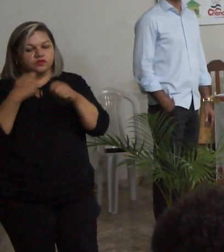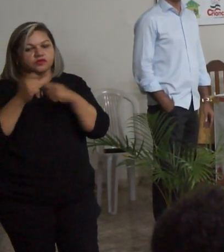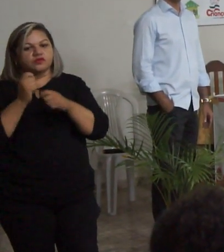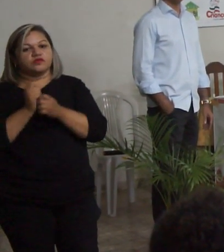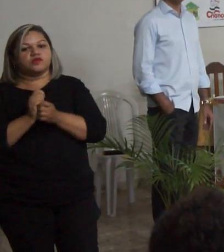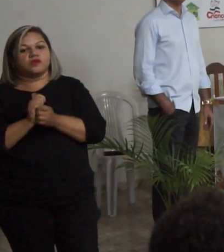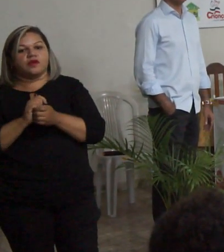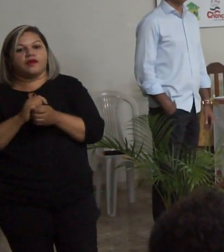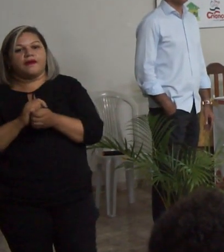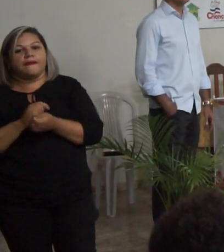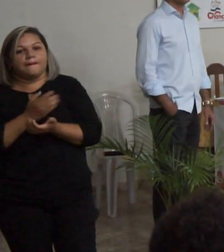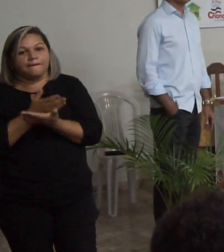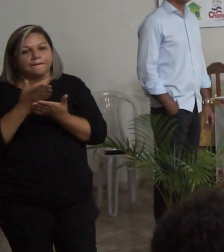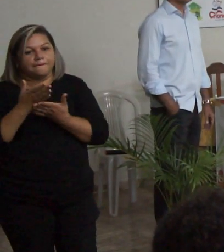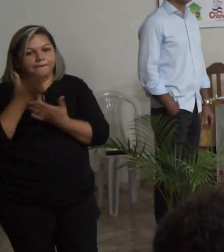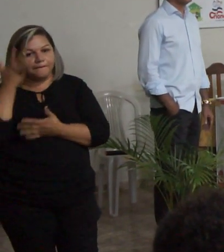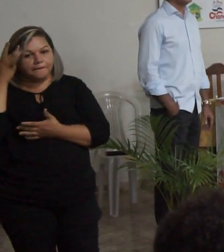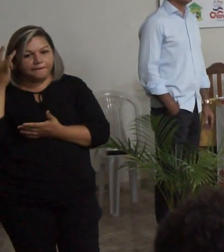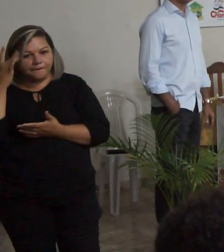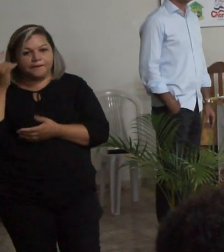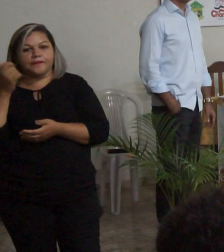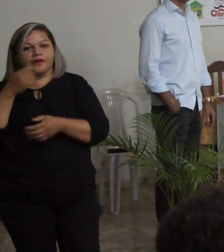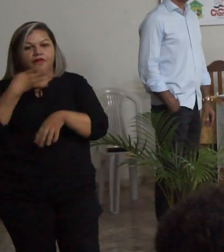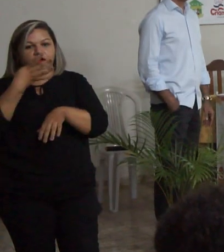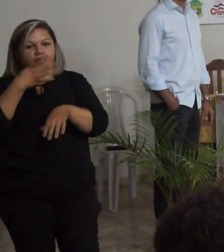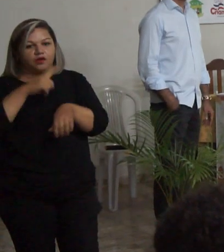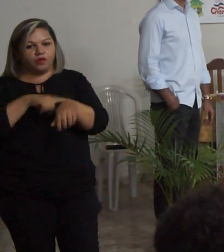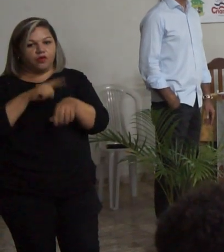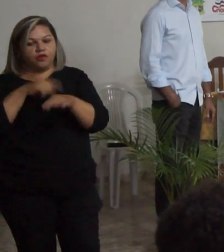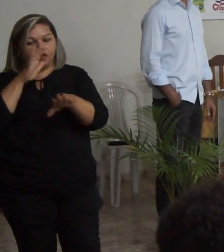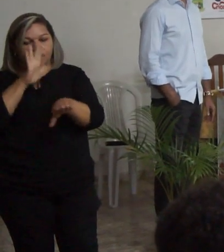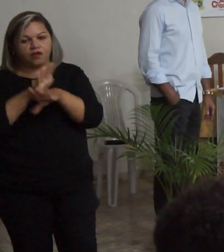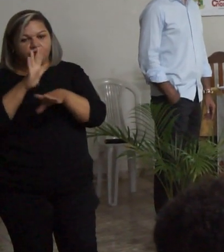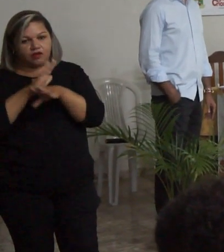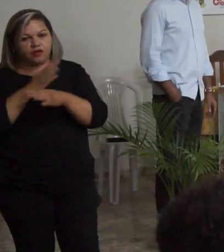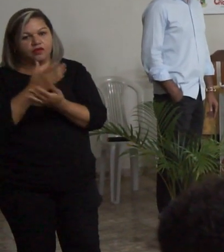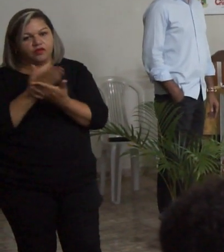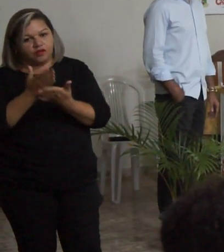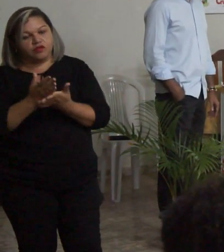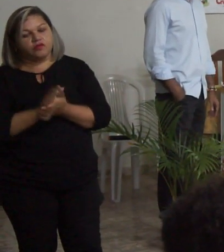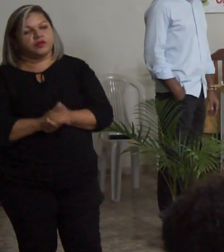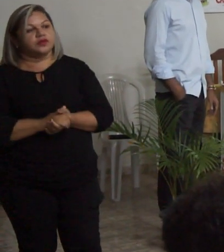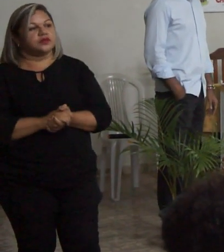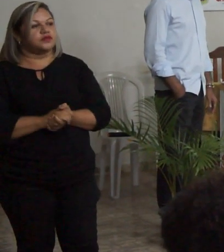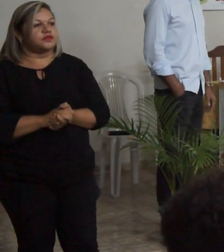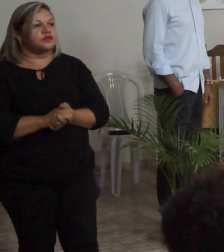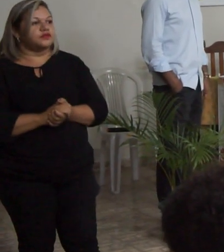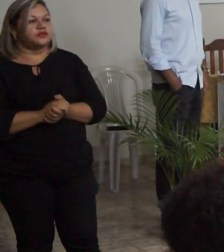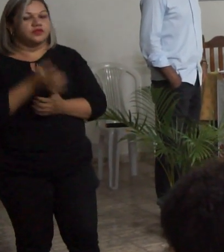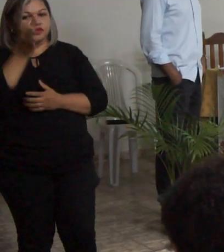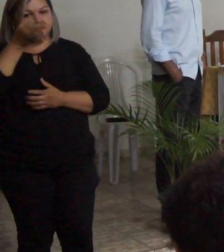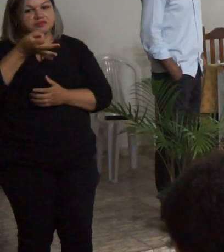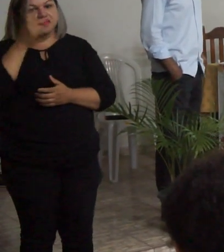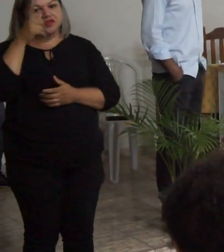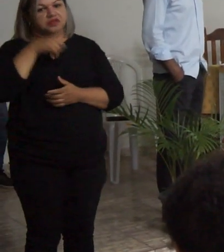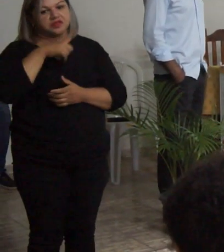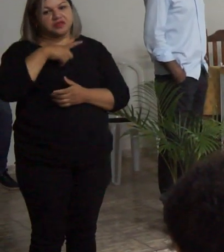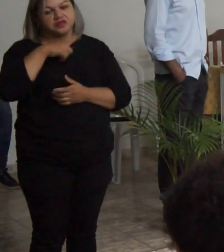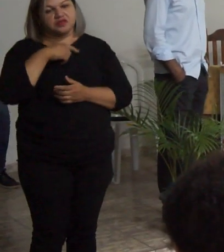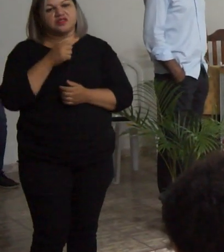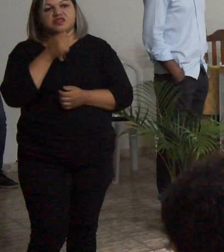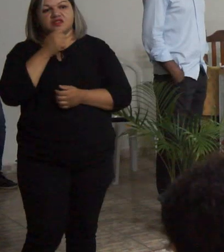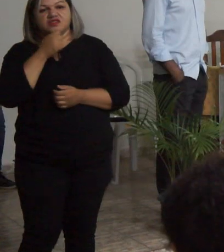horas, o lançamento do novo projeto Mais Renda Mulher, nós possamos beneficiar o nosso município. Tenho certeza que ainda há muito por